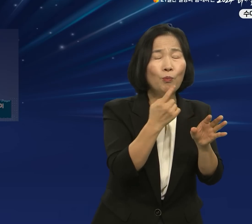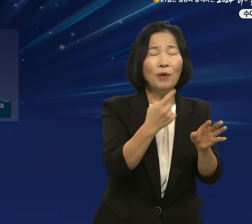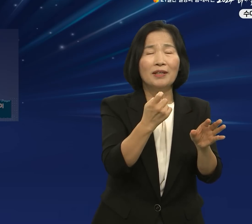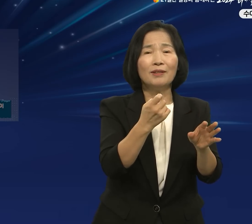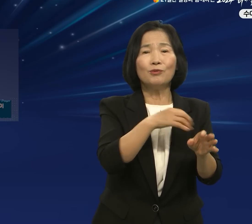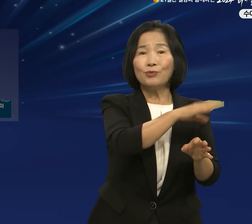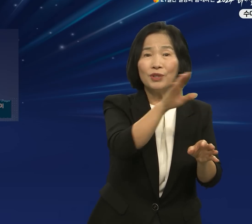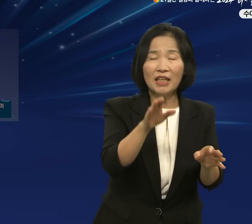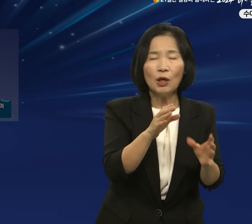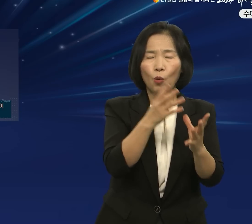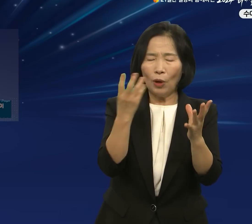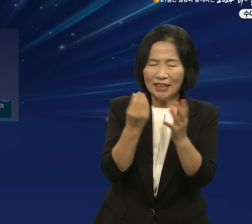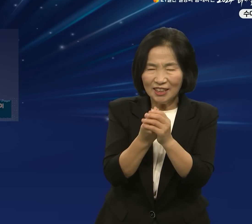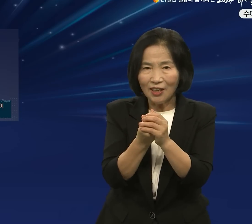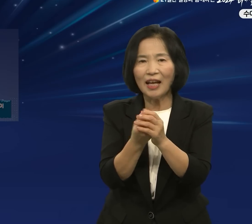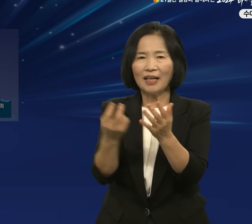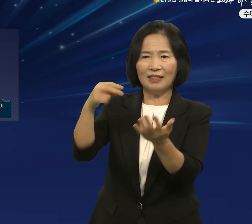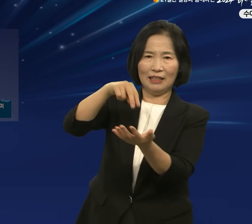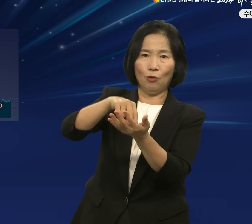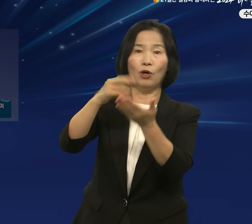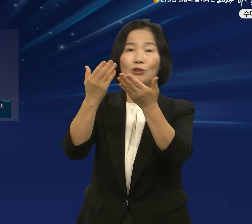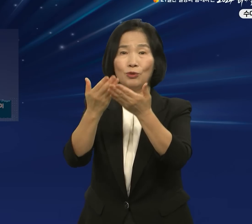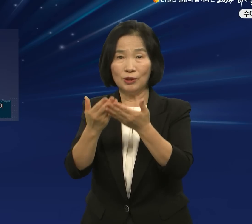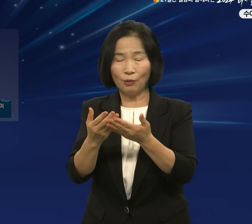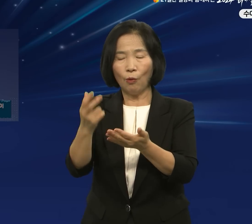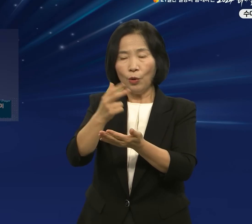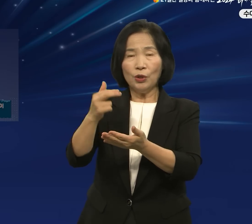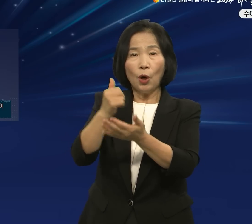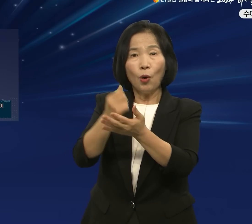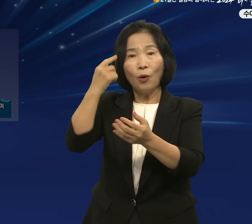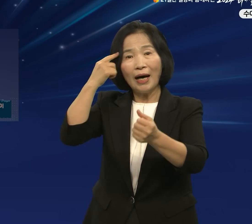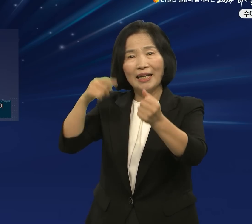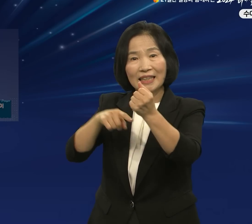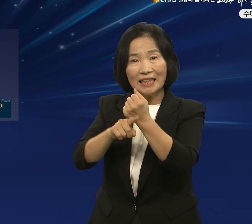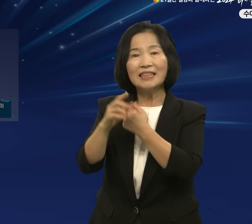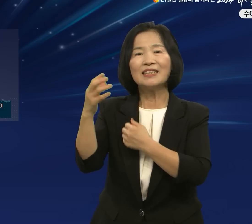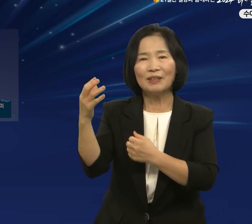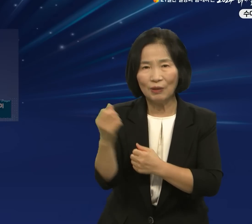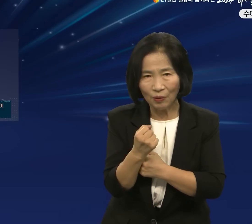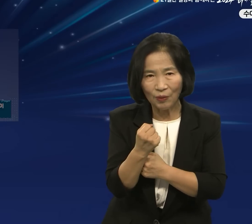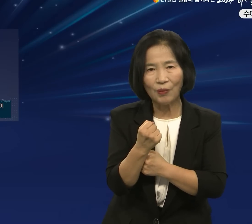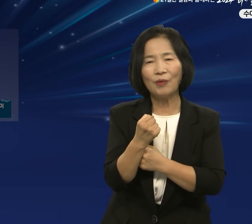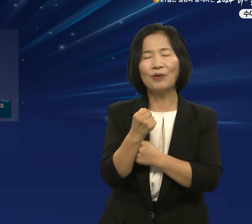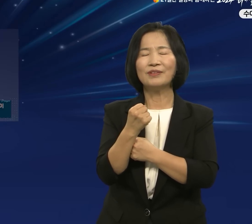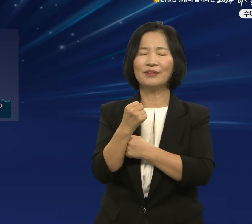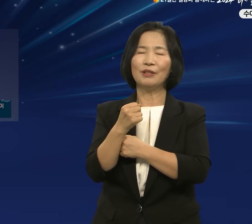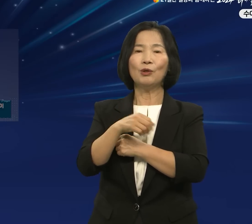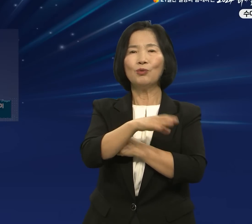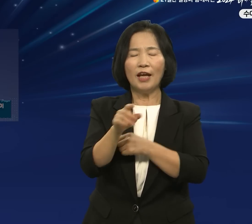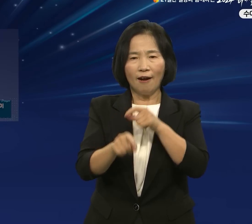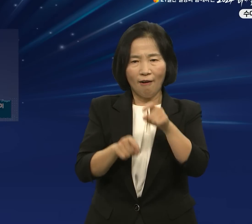완전하게 세워주시고 여호와의 뜻으로 우리의 걸음이 빚어지는